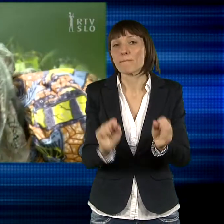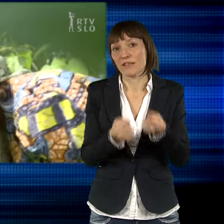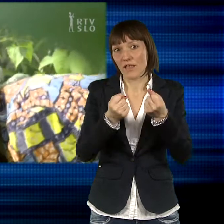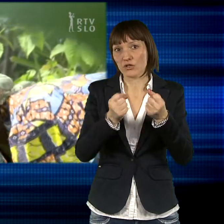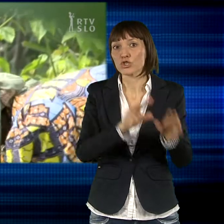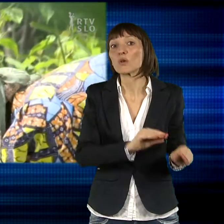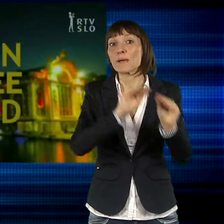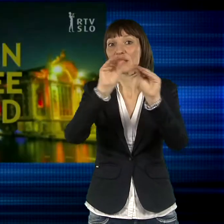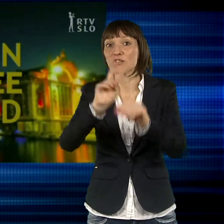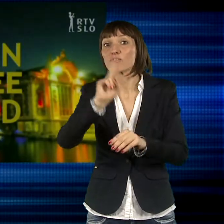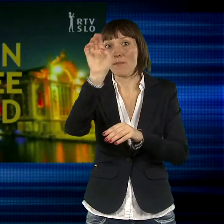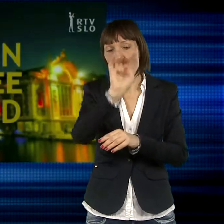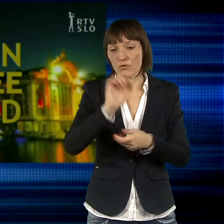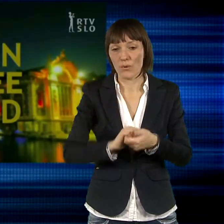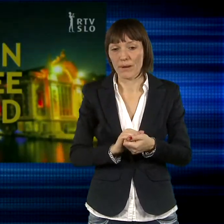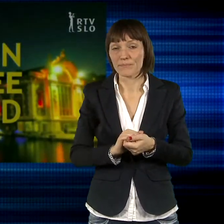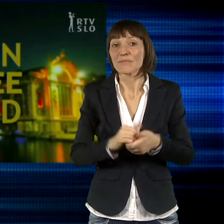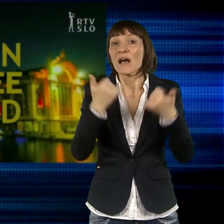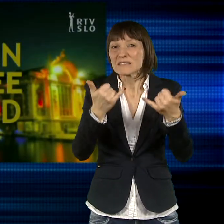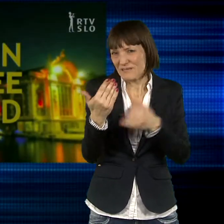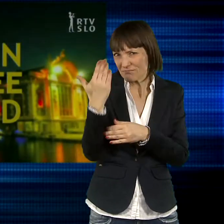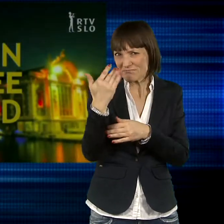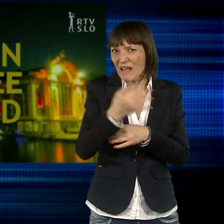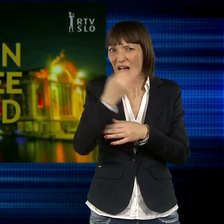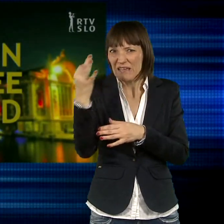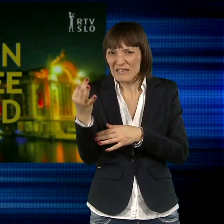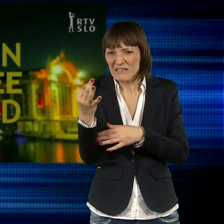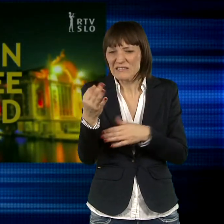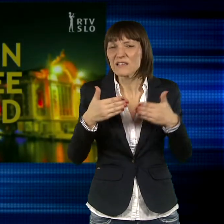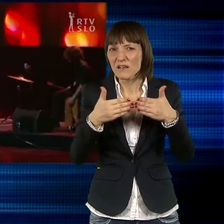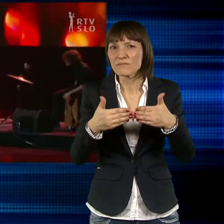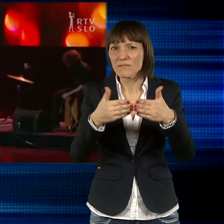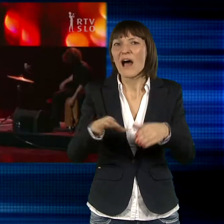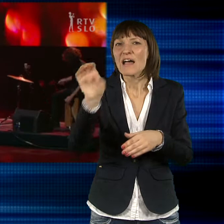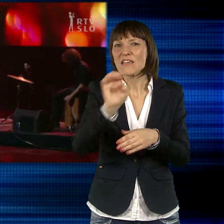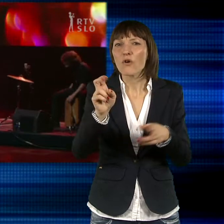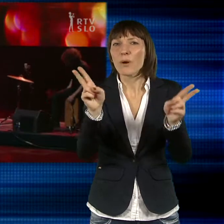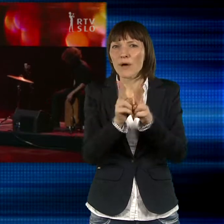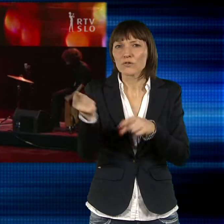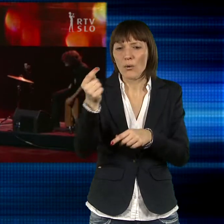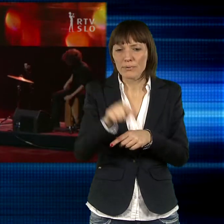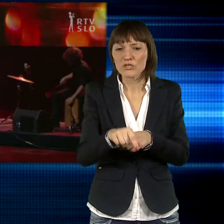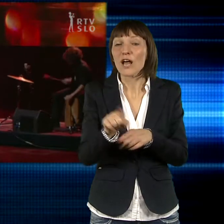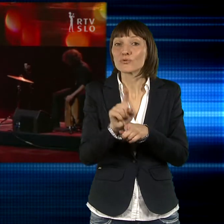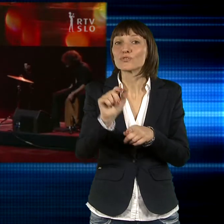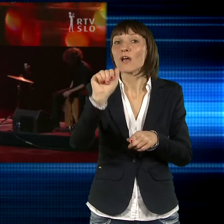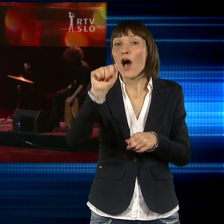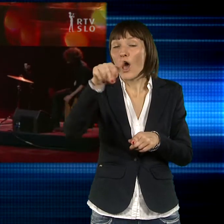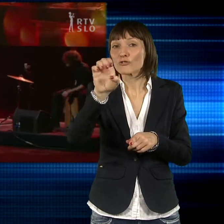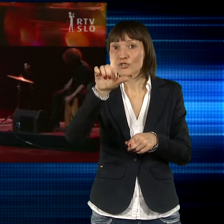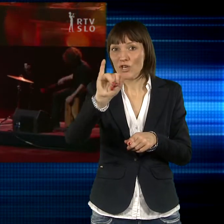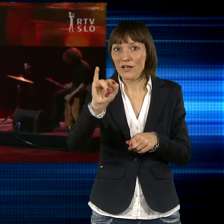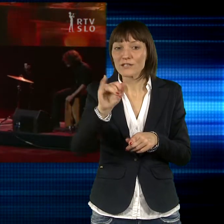ljudje precej teže. Prav v dneh velike tragedije pred Lampeduso je v Evropo na kratko prišla tudi sestra